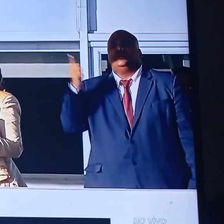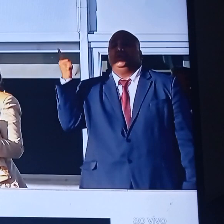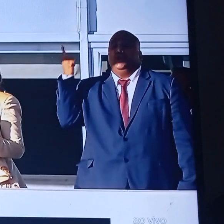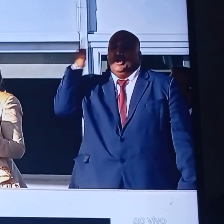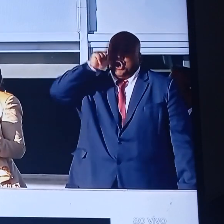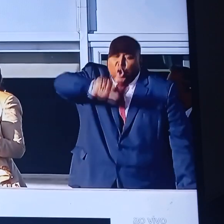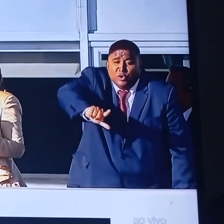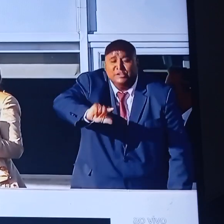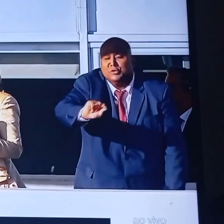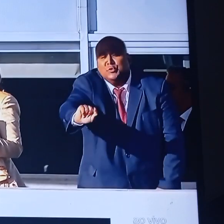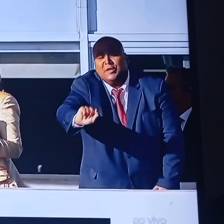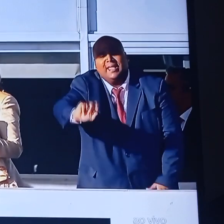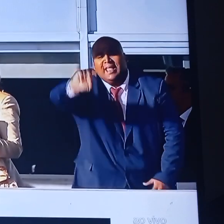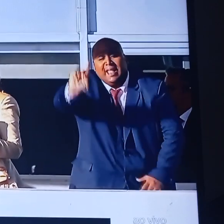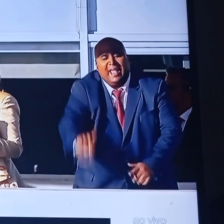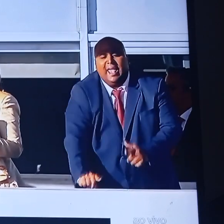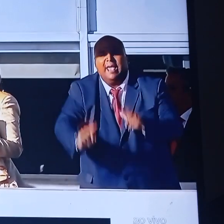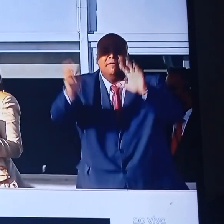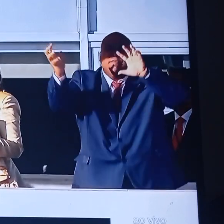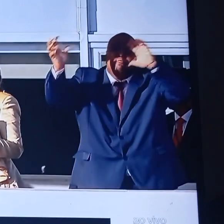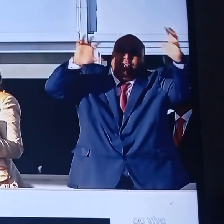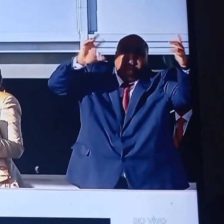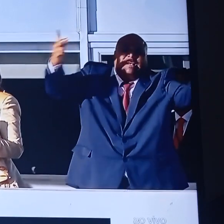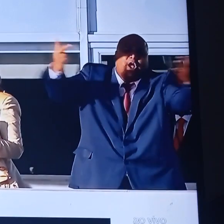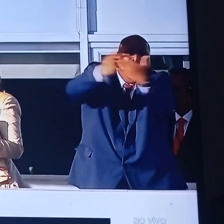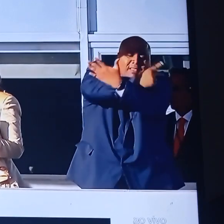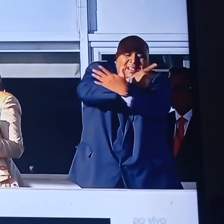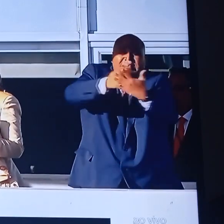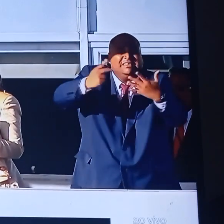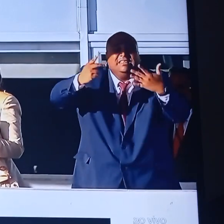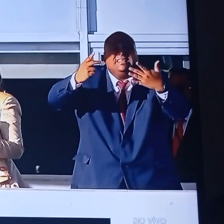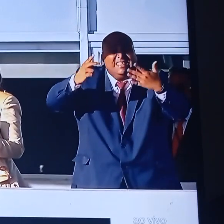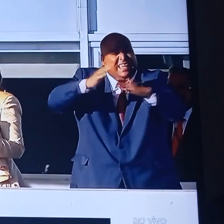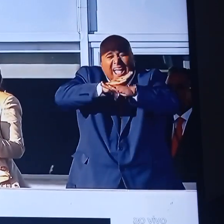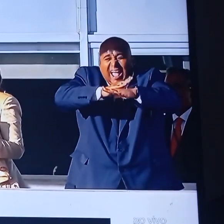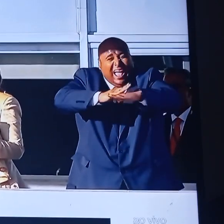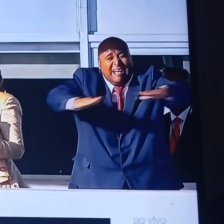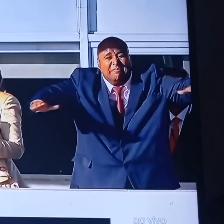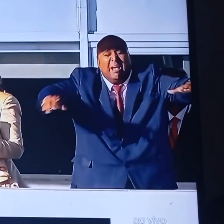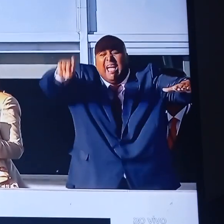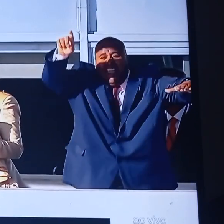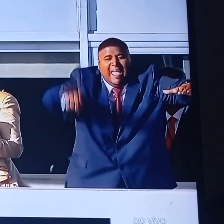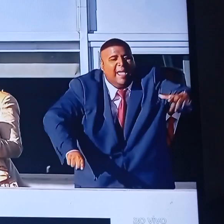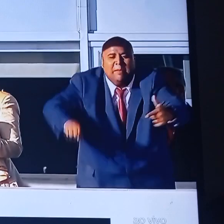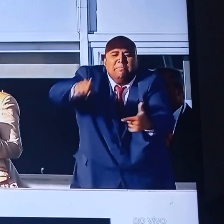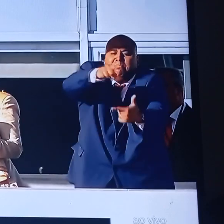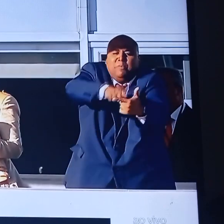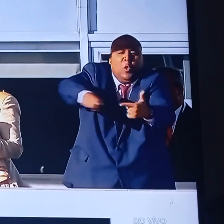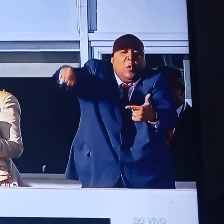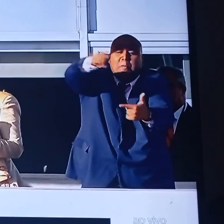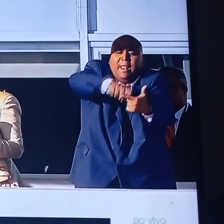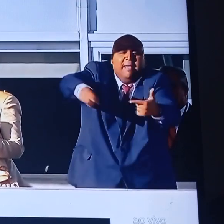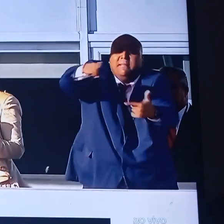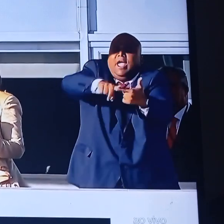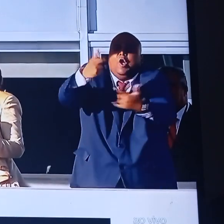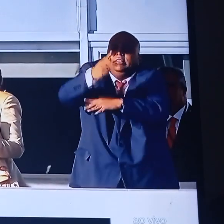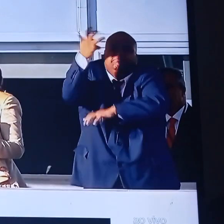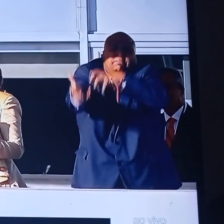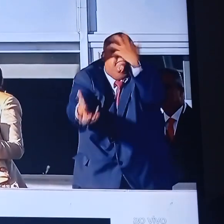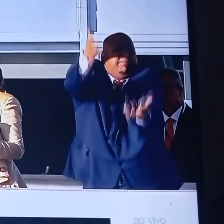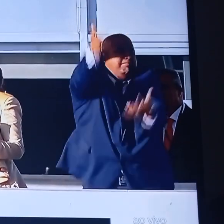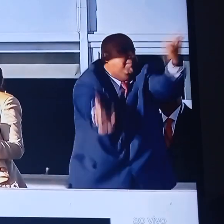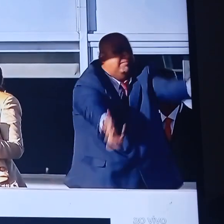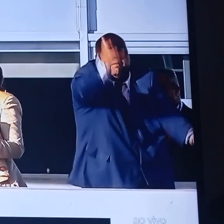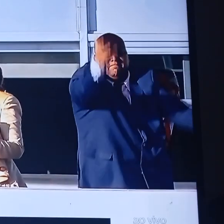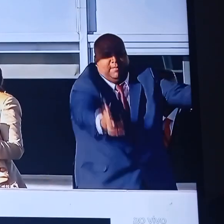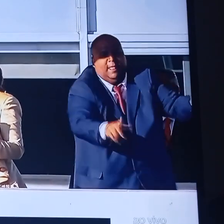combater outras vezes as mudanças climáticas e acabar de uma vez por todas com a devastação dos nossos biomas,